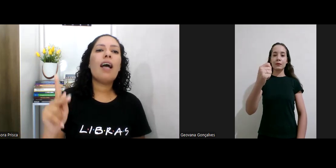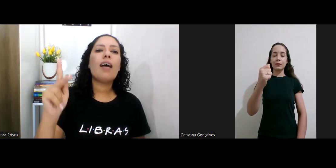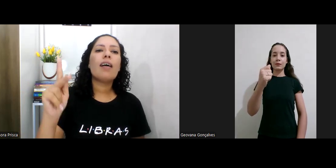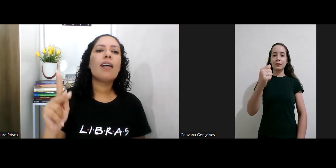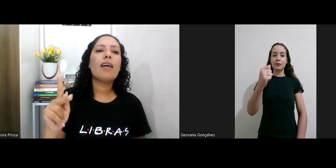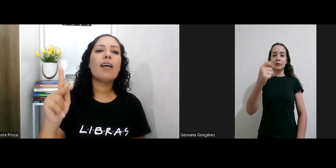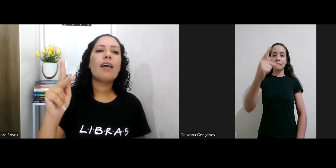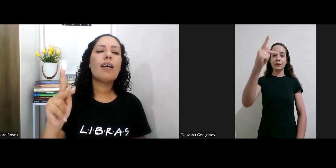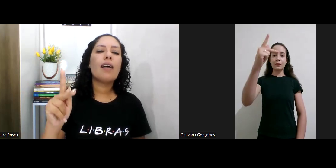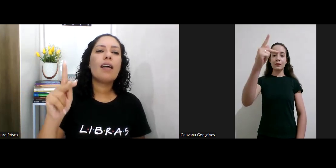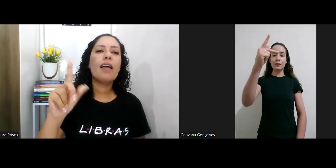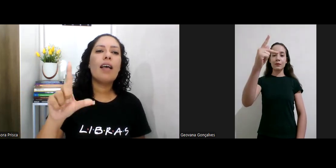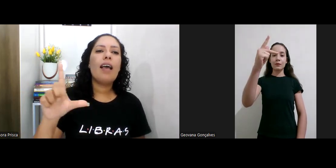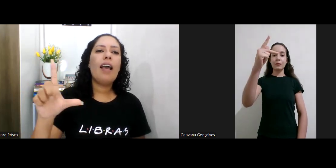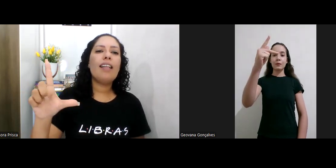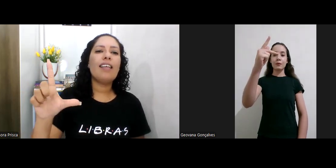K,